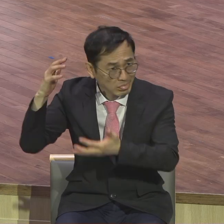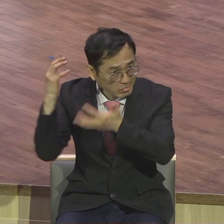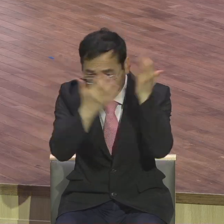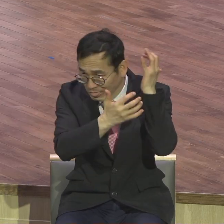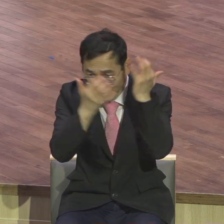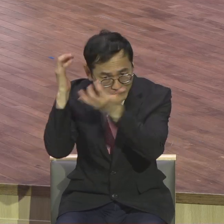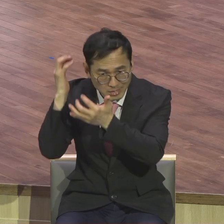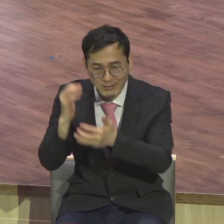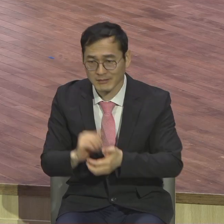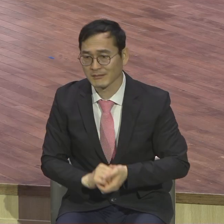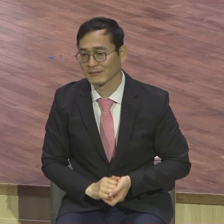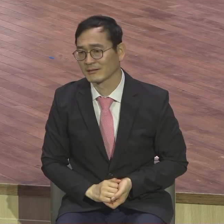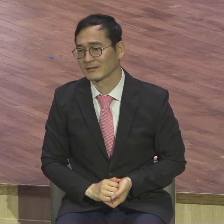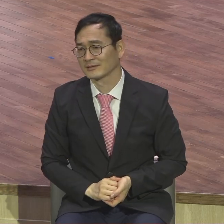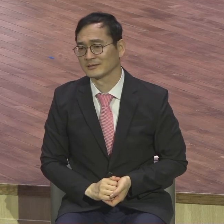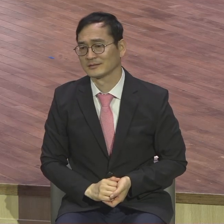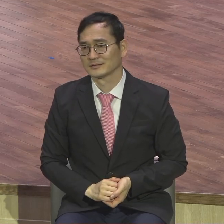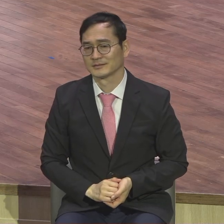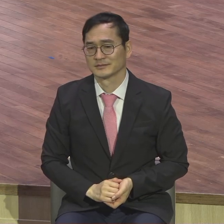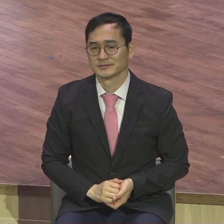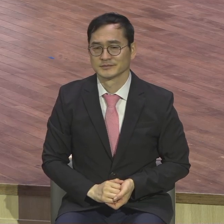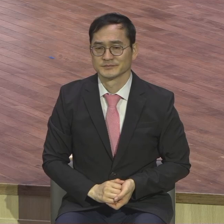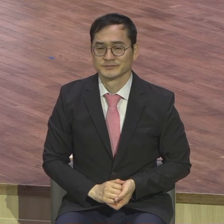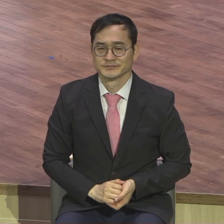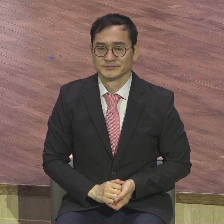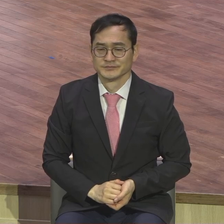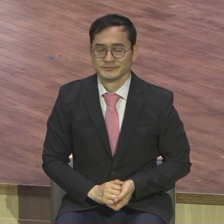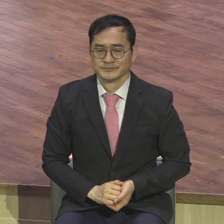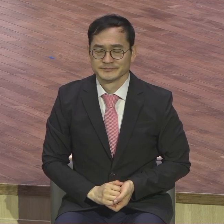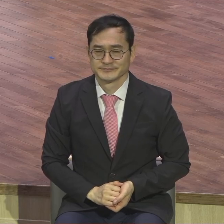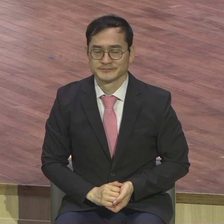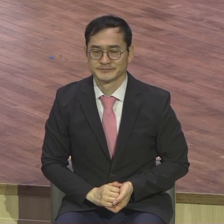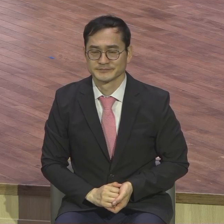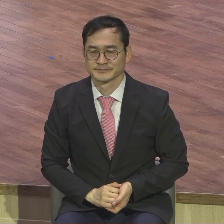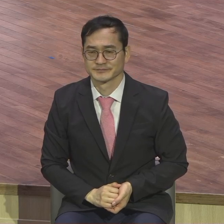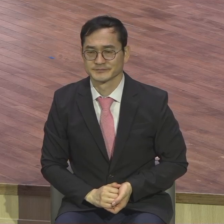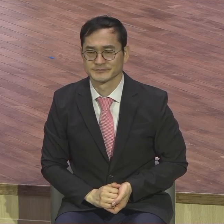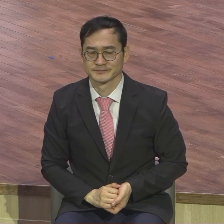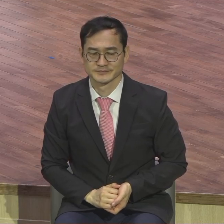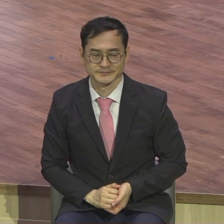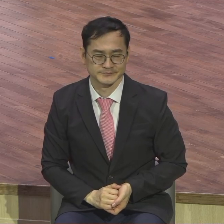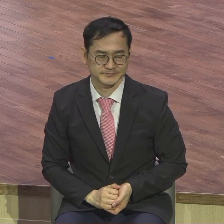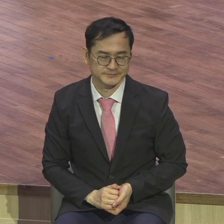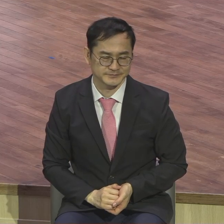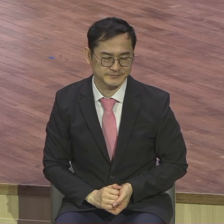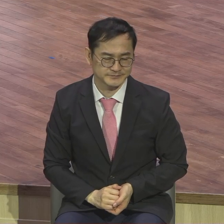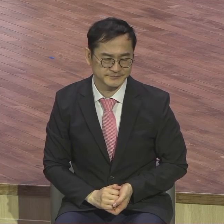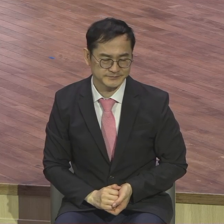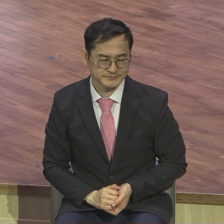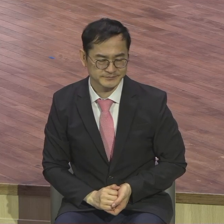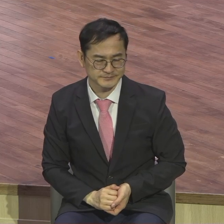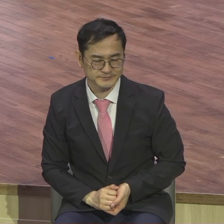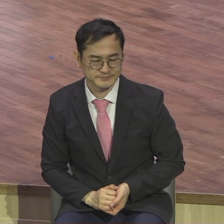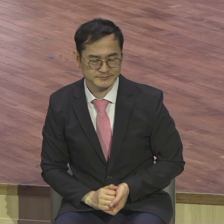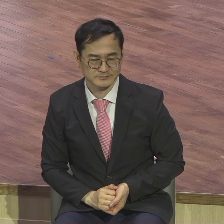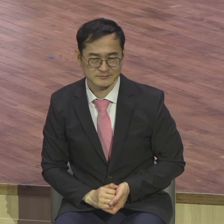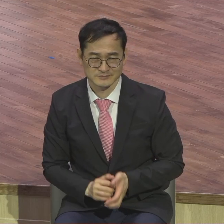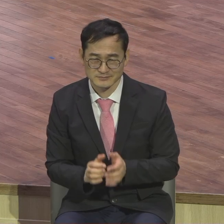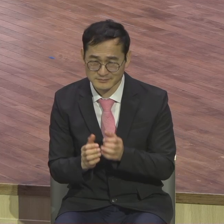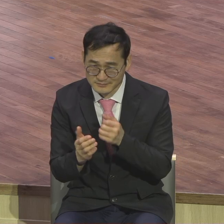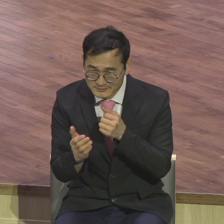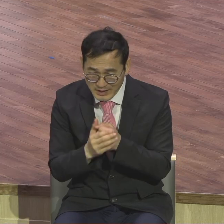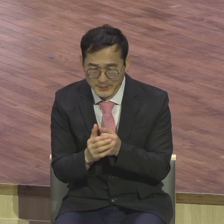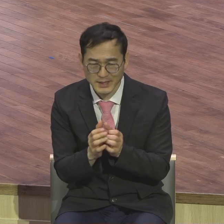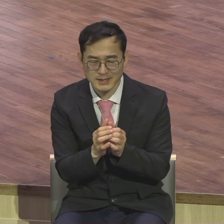한여름 날씁니다. 신앙생활 하는 꼬리. 그러니까 계속해서 뭐요. 인본주의 쓰지요.